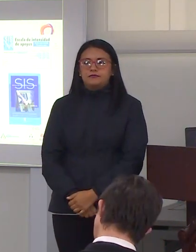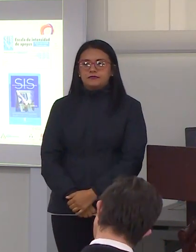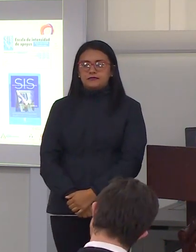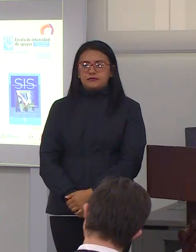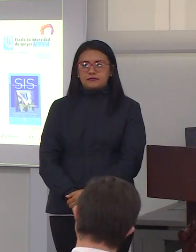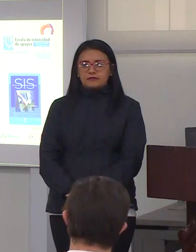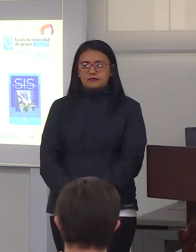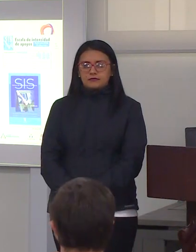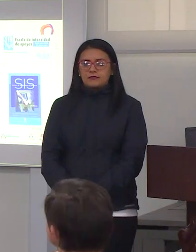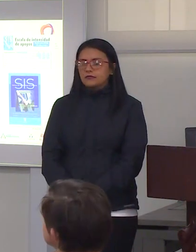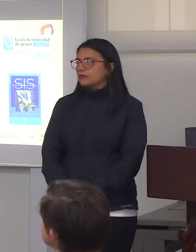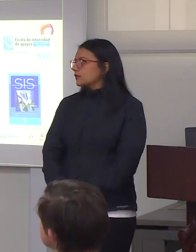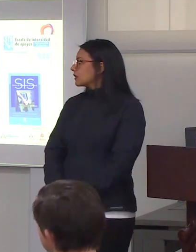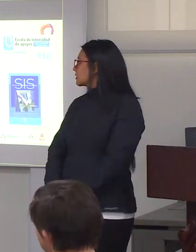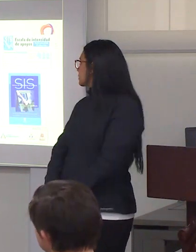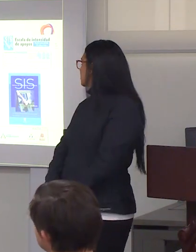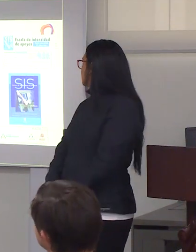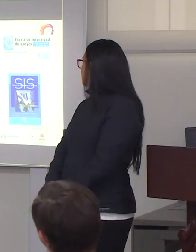Sigamos, esta es la SIS.